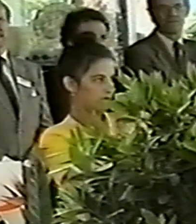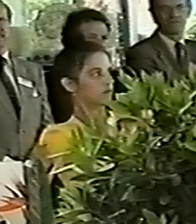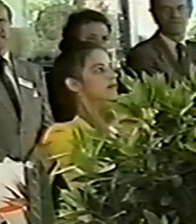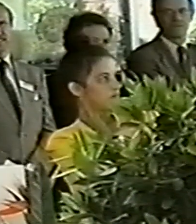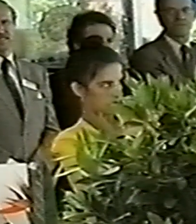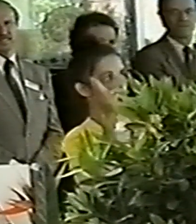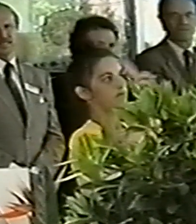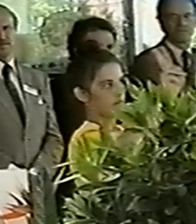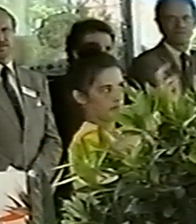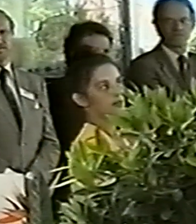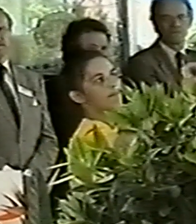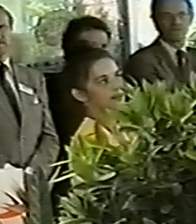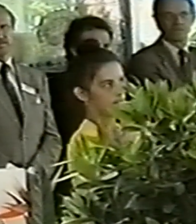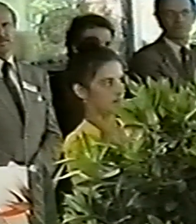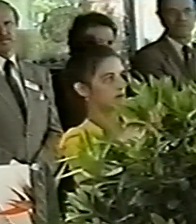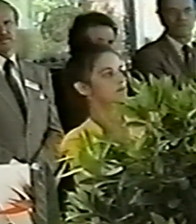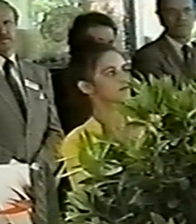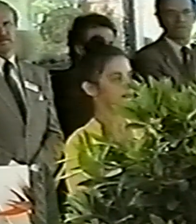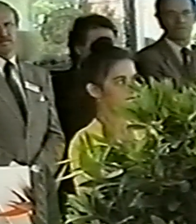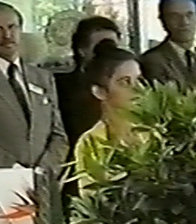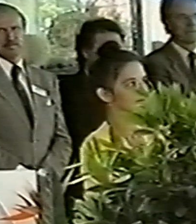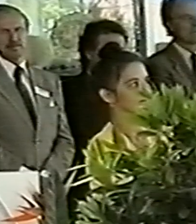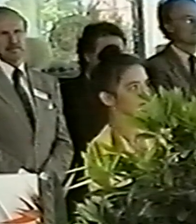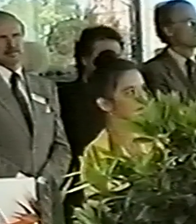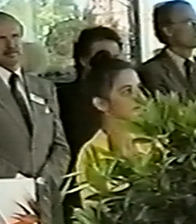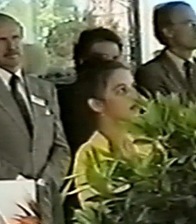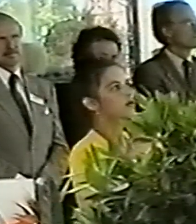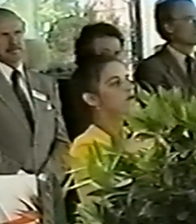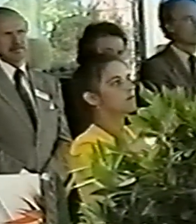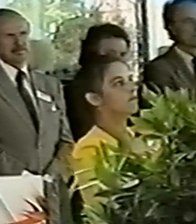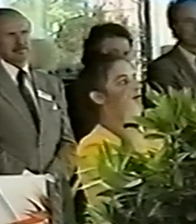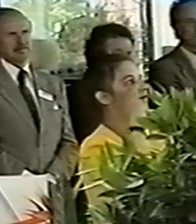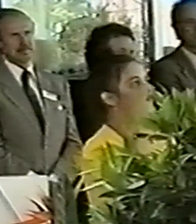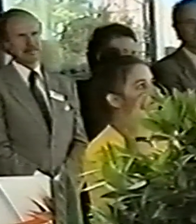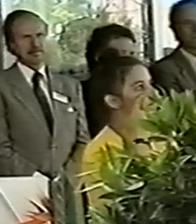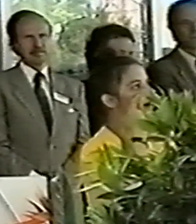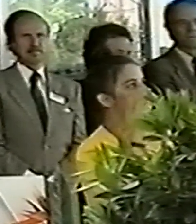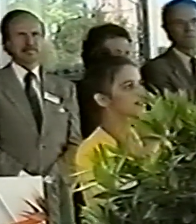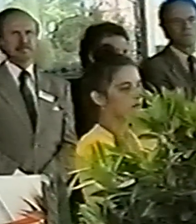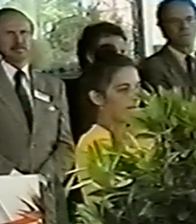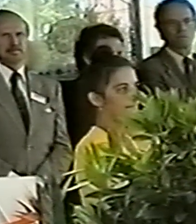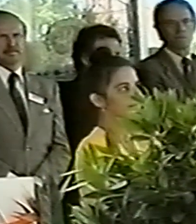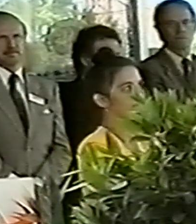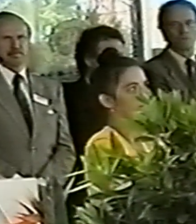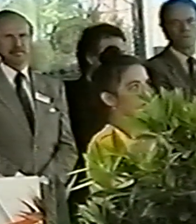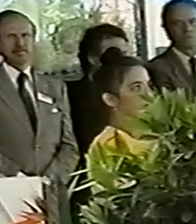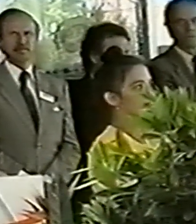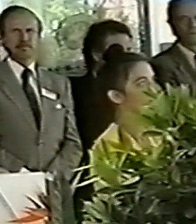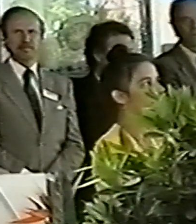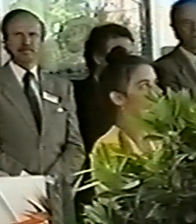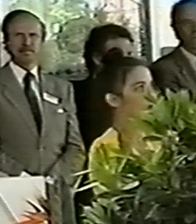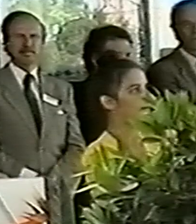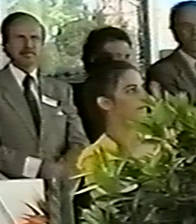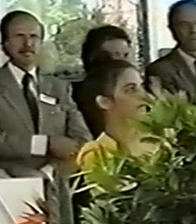charge. Vous avez ici la préfiguration exacte de ce que c'est qu'une plateforme multimodale.